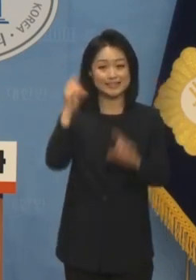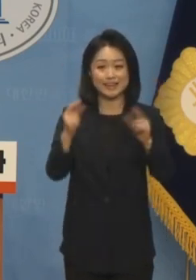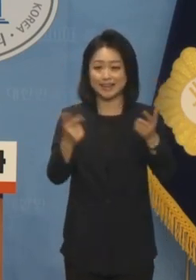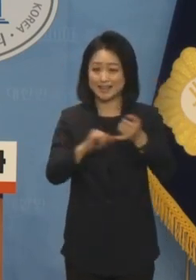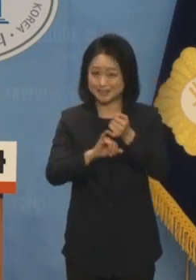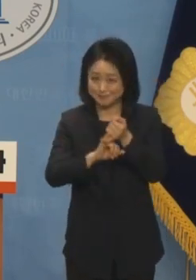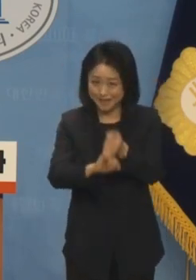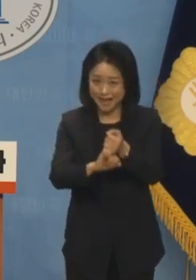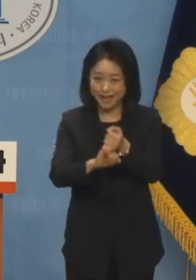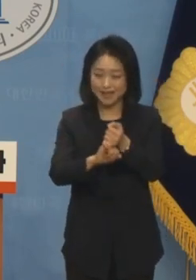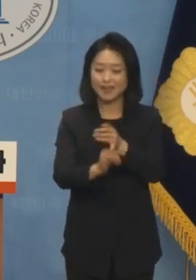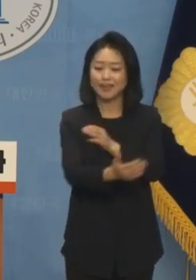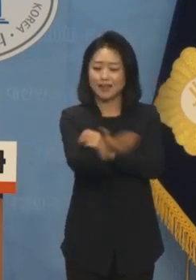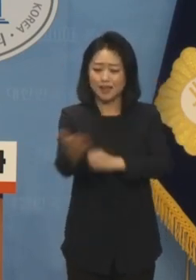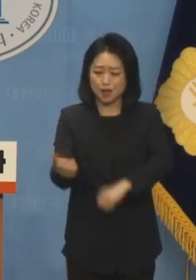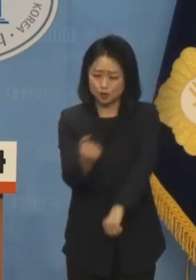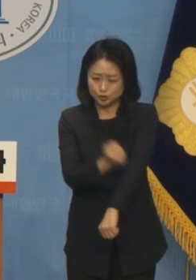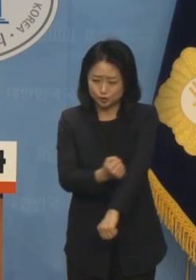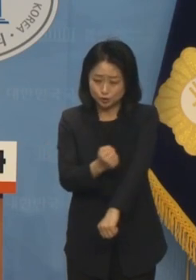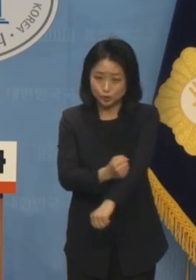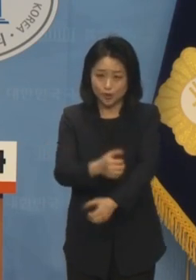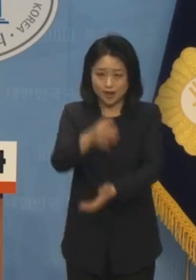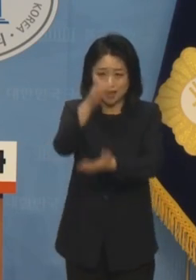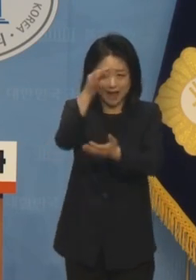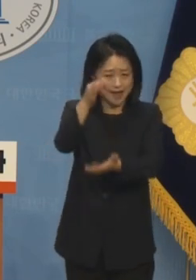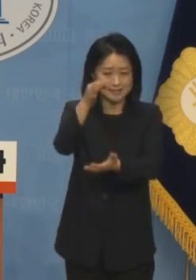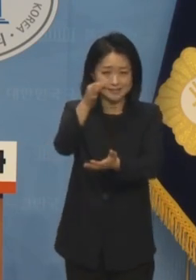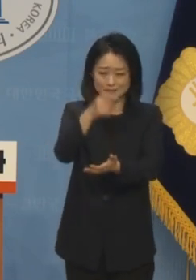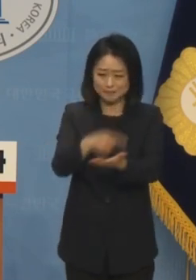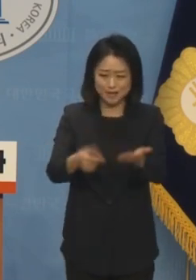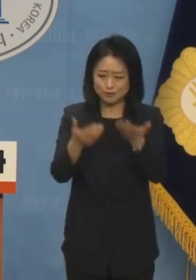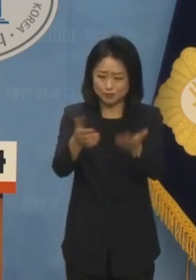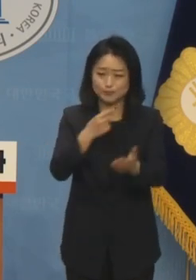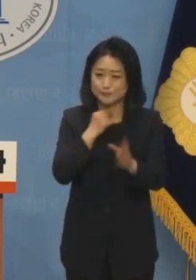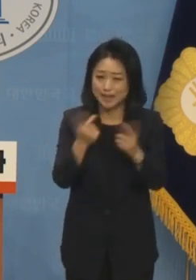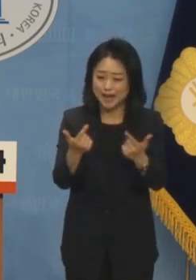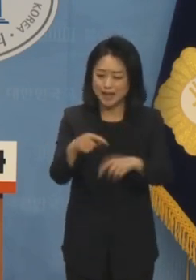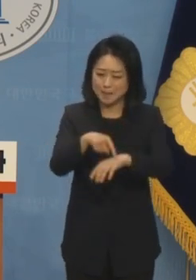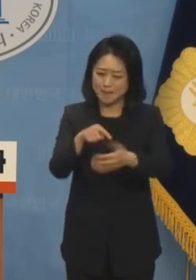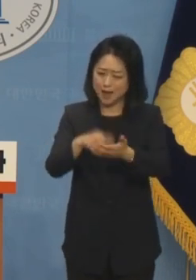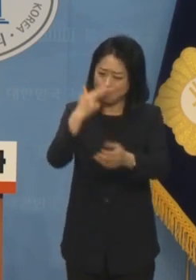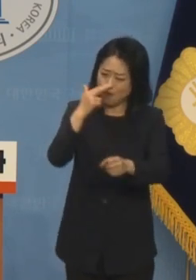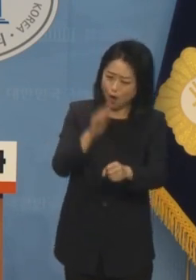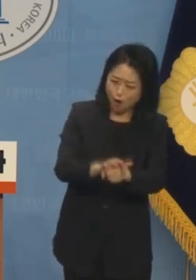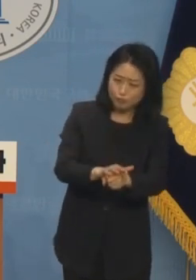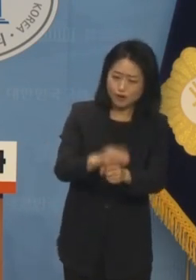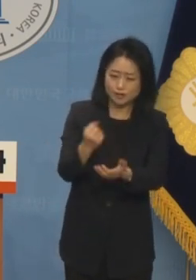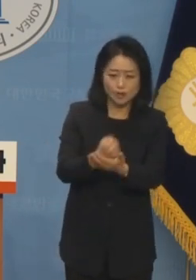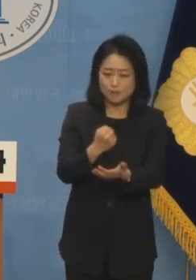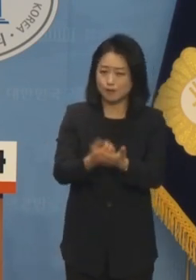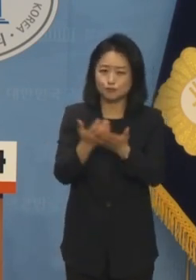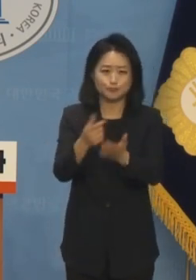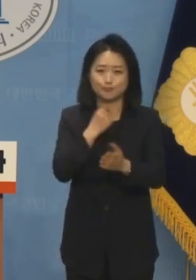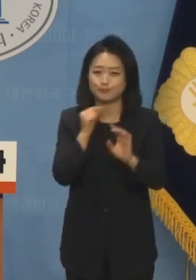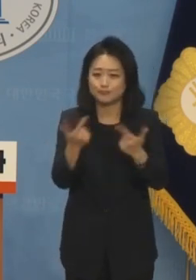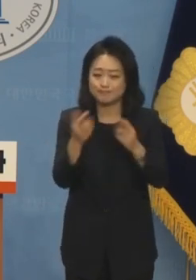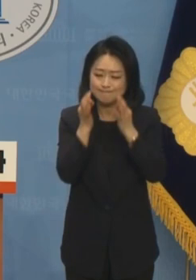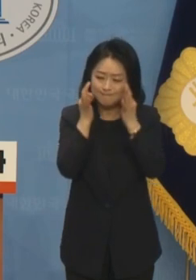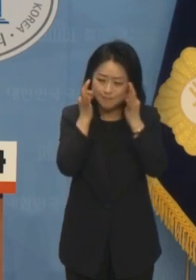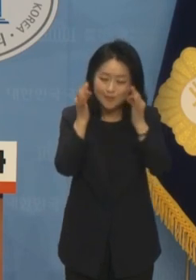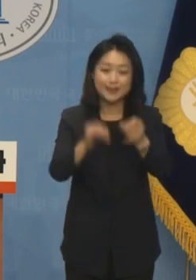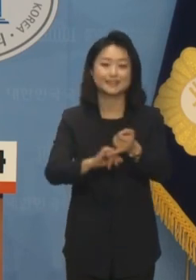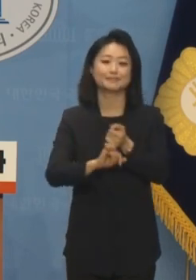않겠습니다. 그분들의 가치가 소홀히 취급받지 않도록, 그분들의 마음이 억울하거나 섭섭하지 않도록 최선의